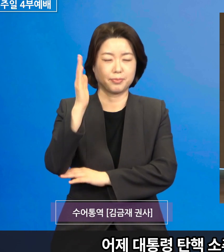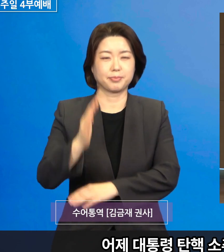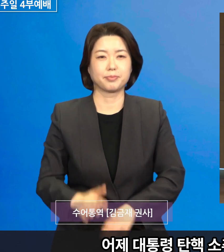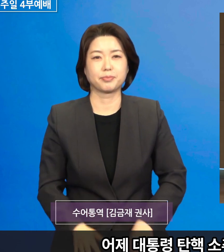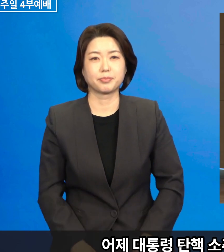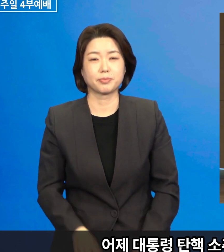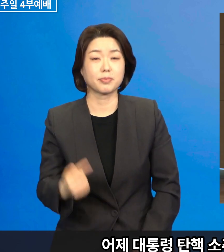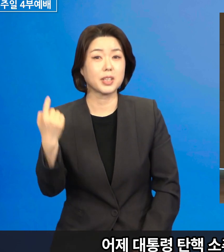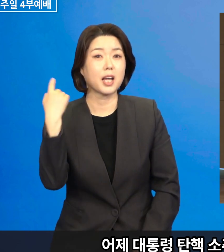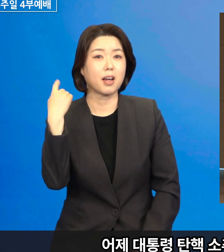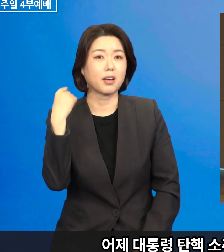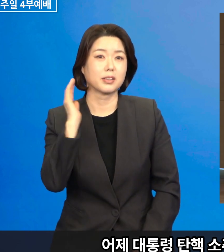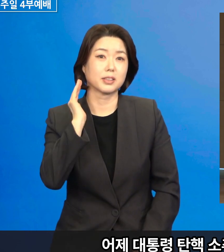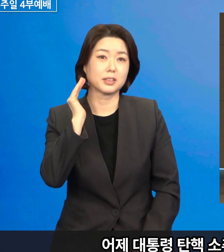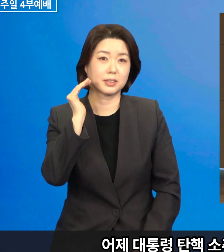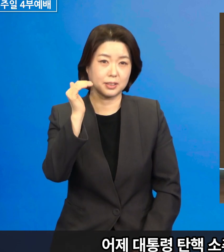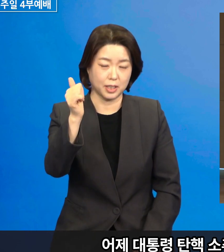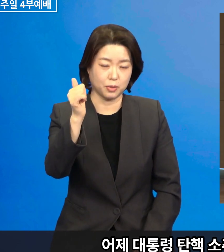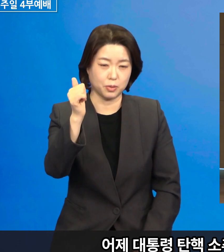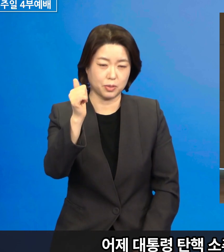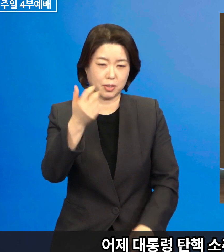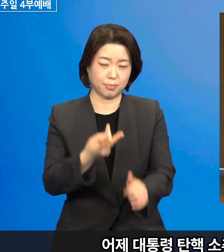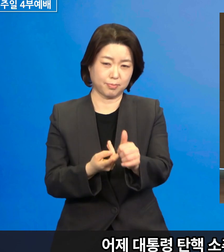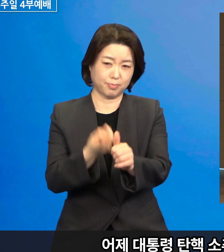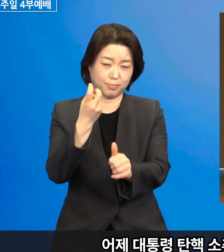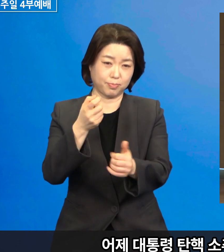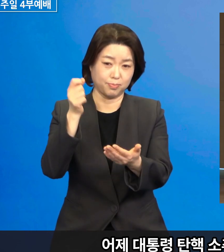어제 대통령 탄핵 소추안이